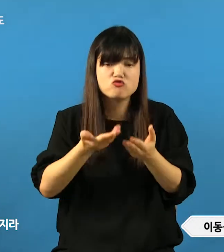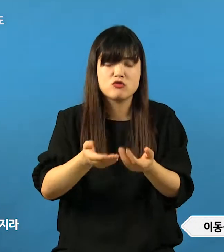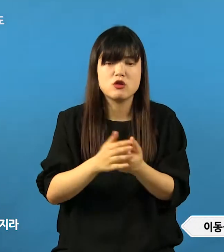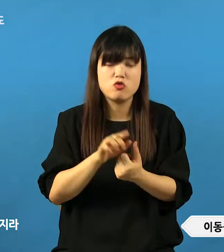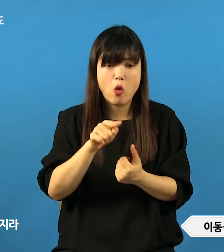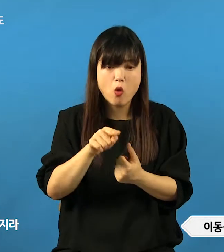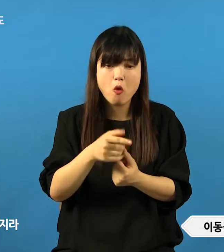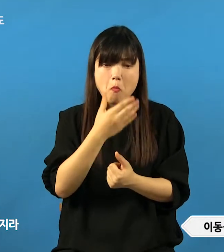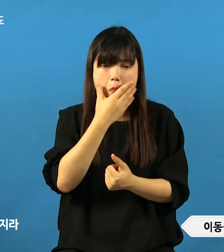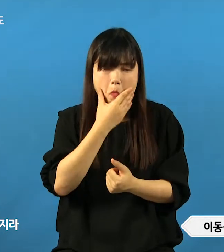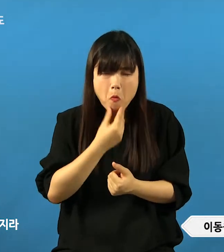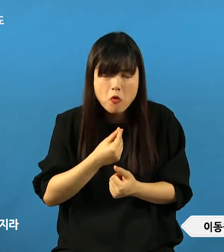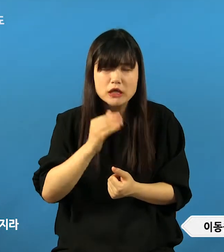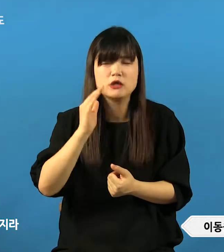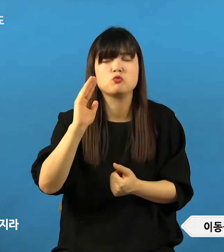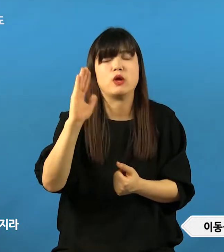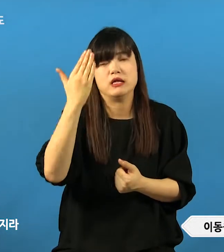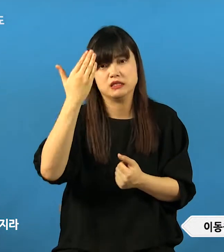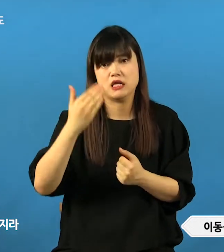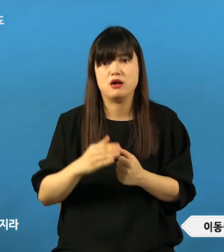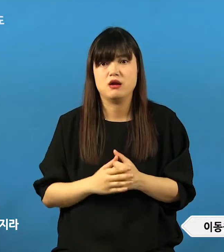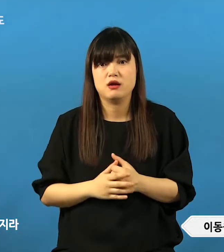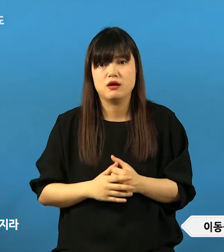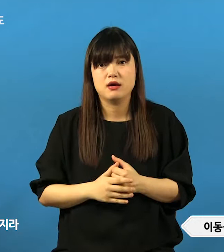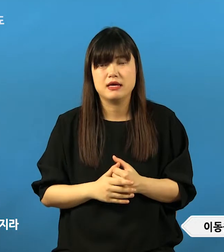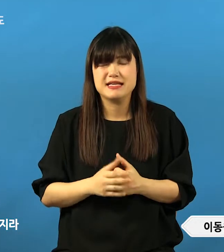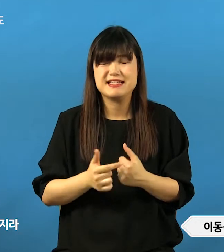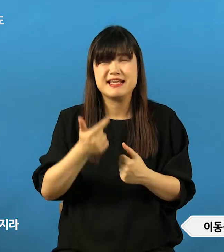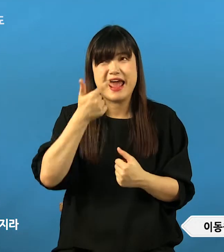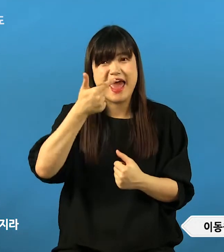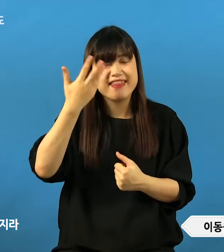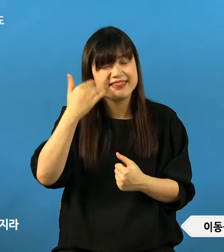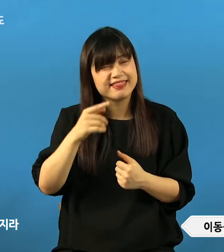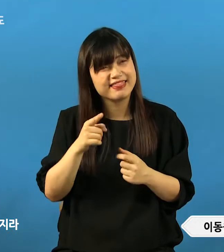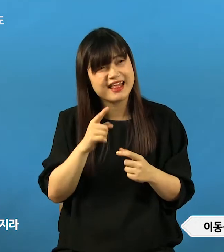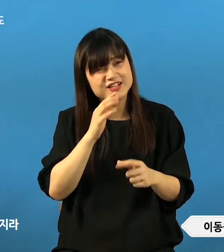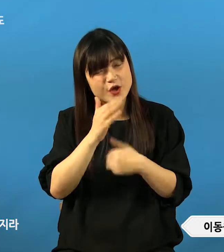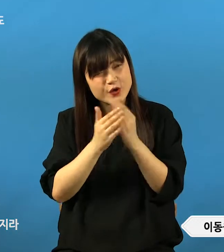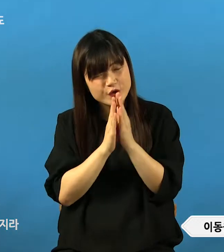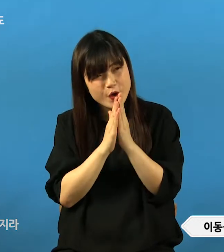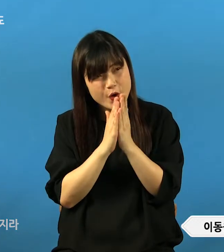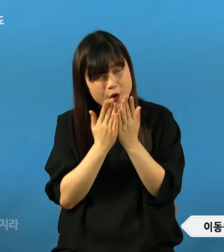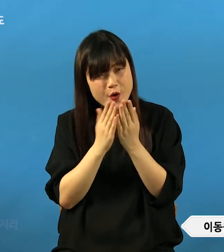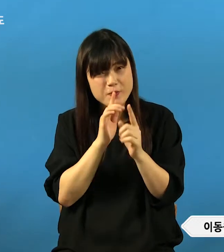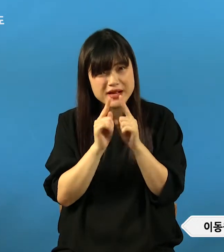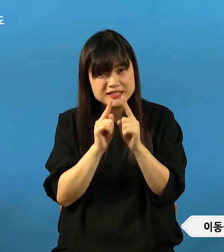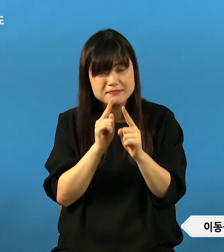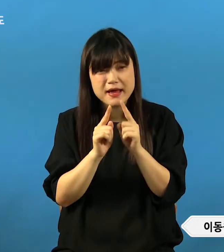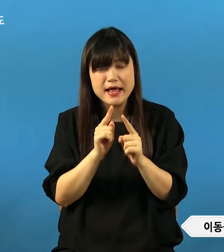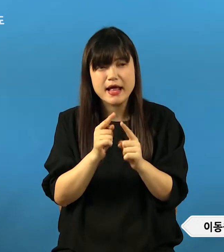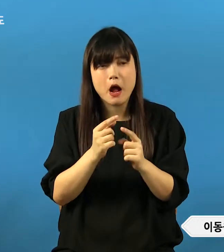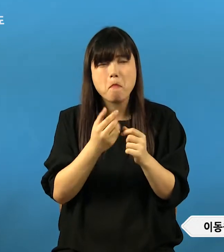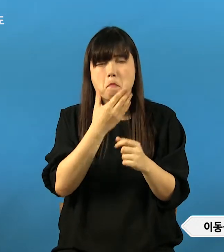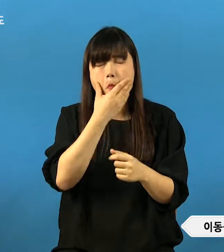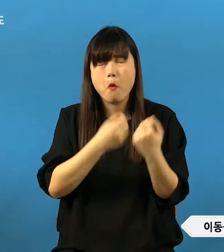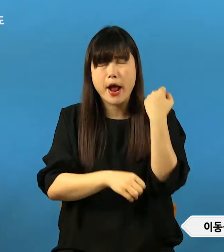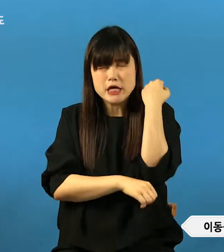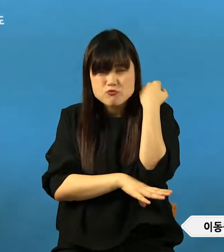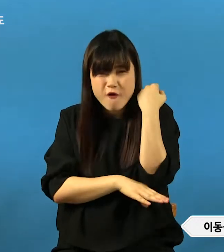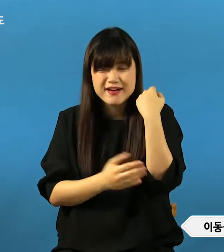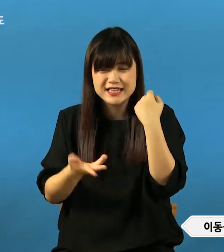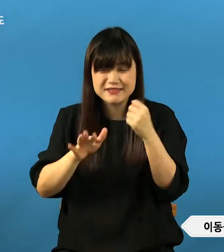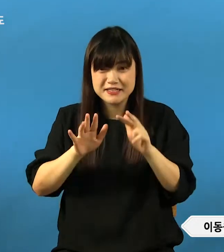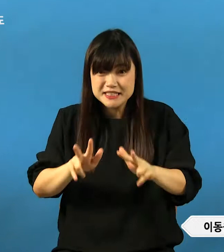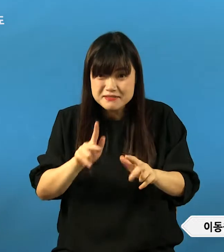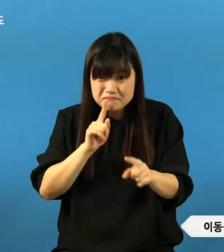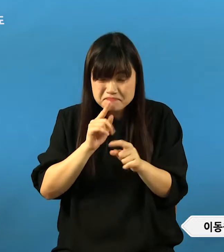하리니 너는 복이 될지라. 옛날 번역은 복의 근원이라고 했는데 개역 개정판은 그냥